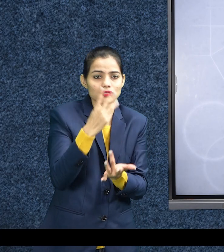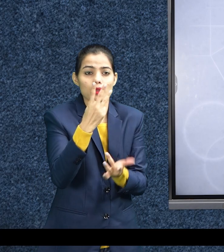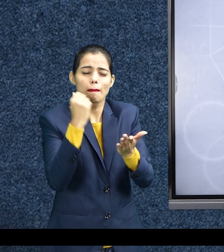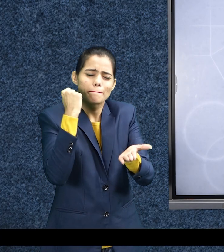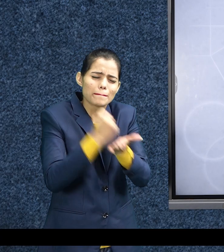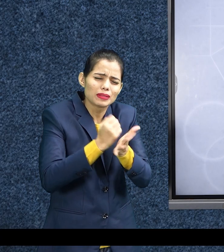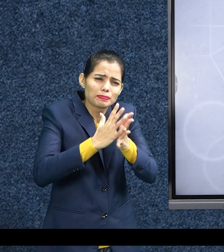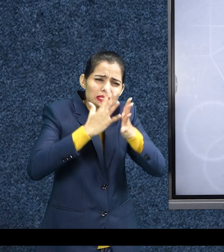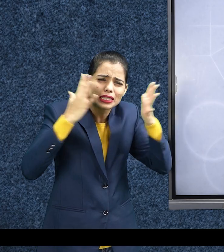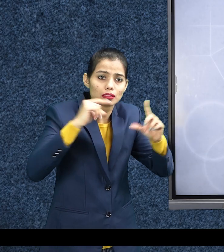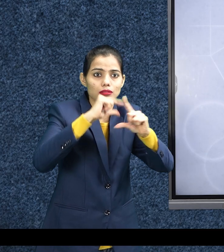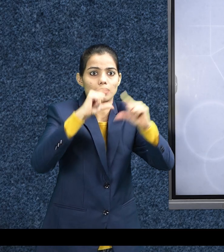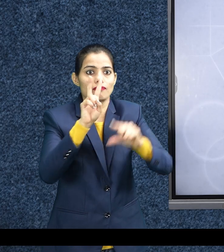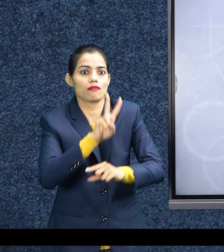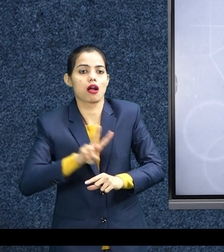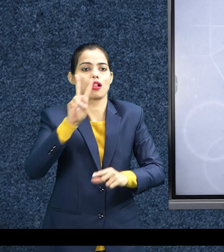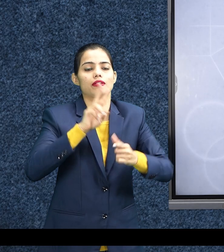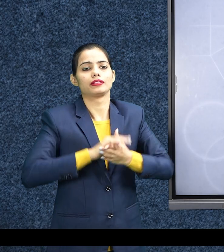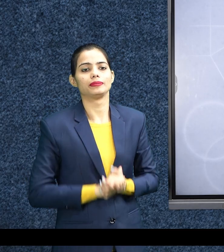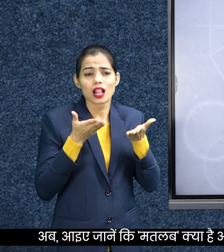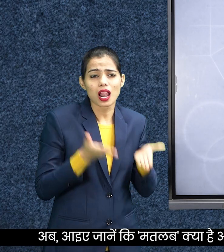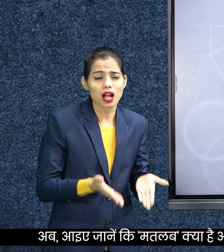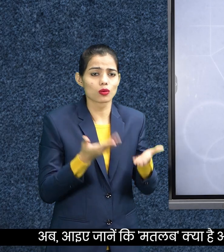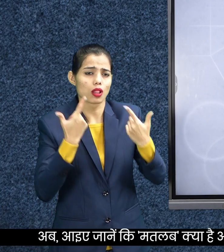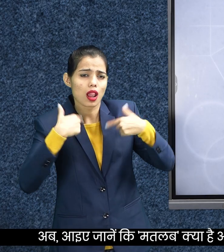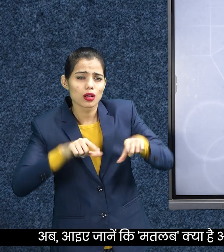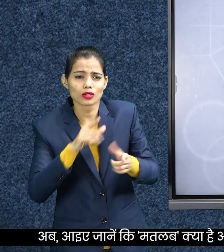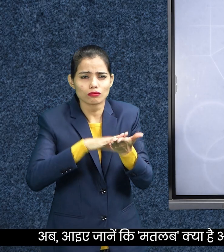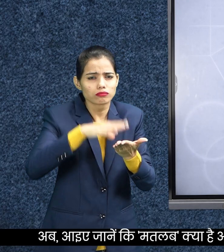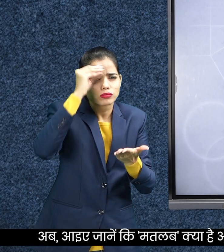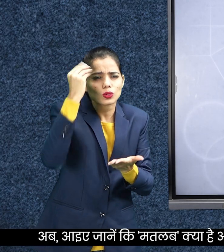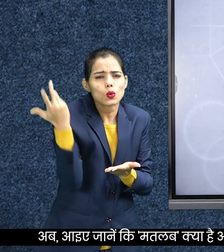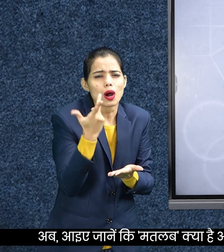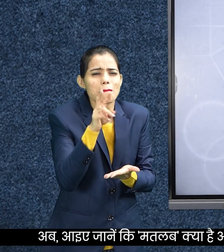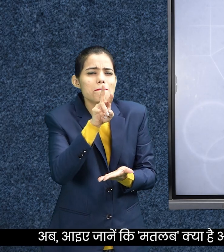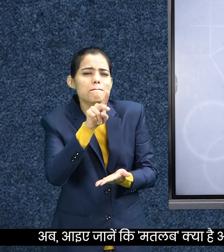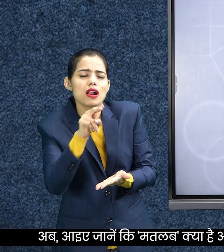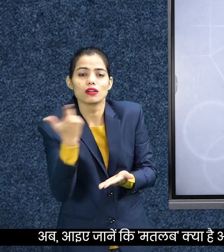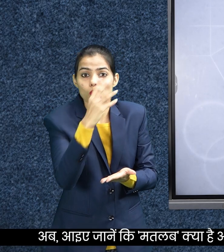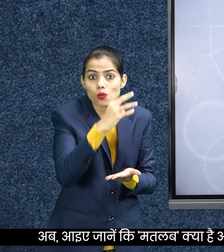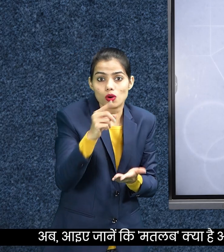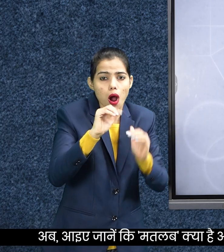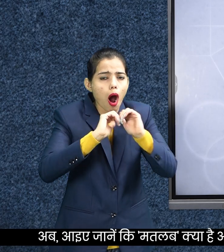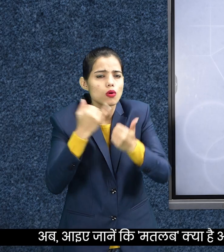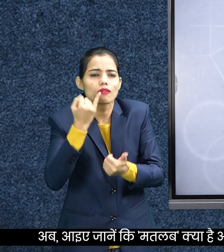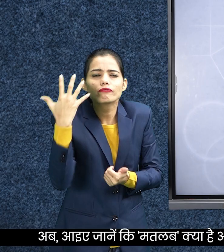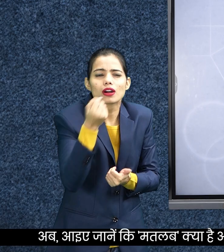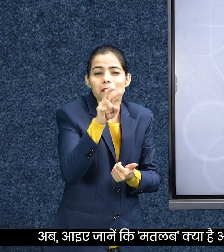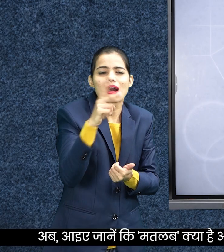माध्यिका, अधिकांश मोड। अब आइए जाने कि मतलब क्या है और आंकड़ा समुच्चय संगठन